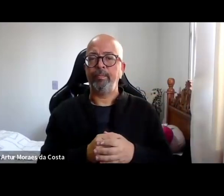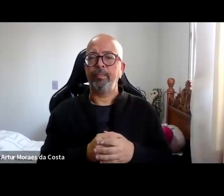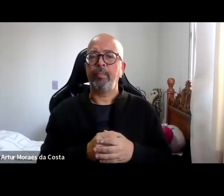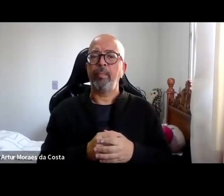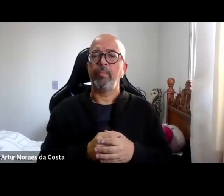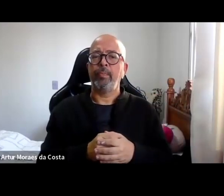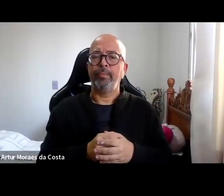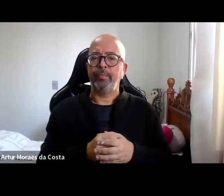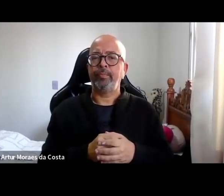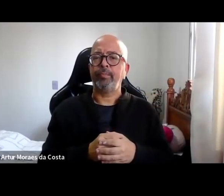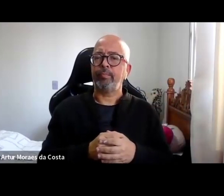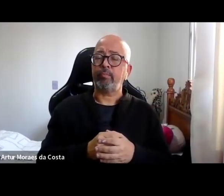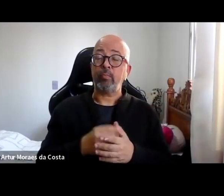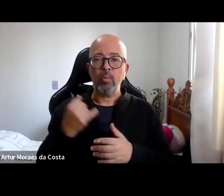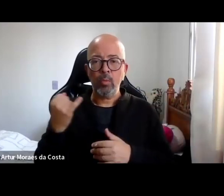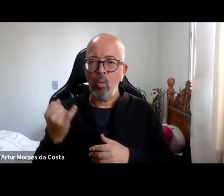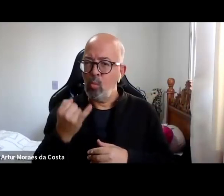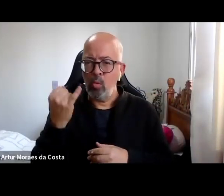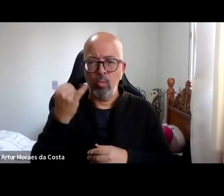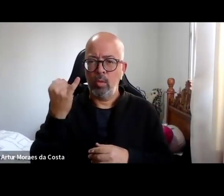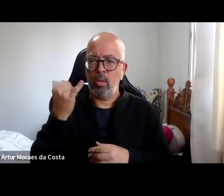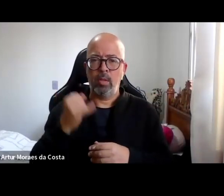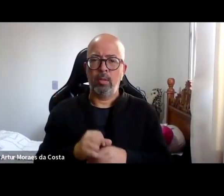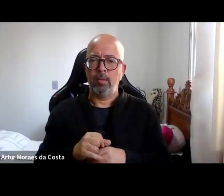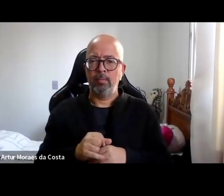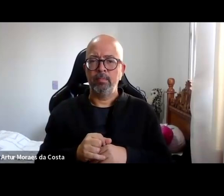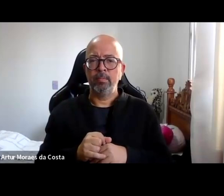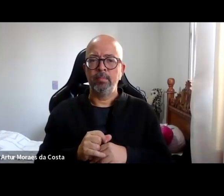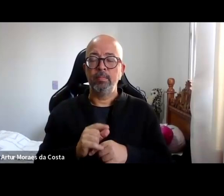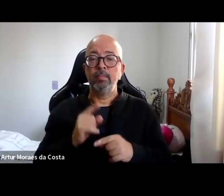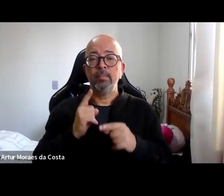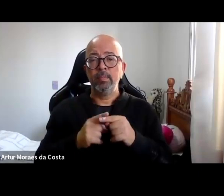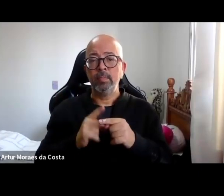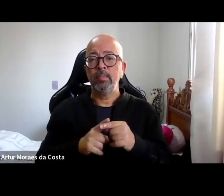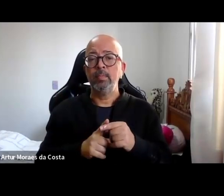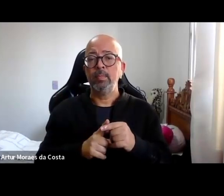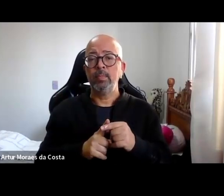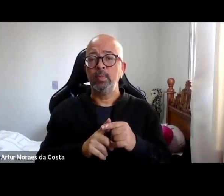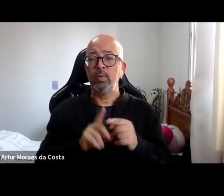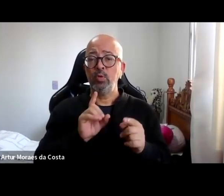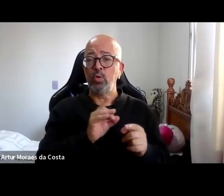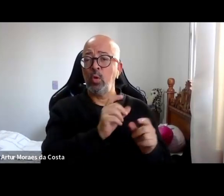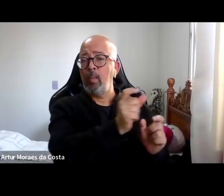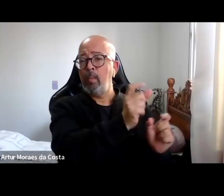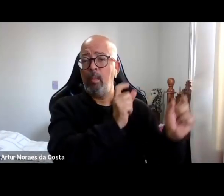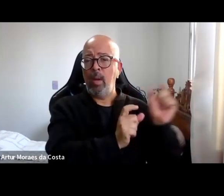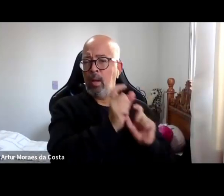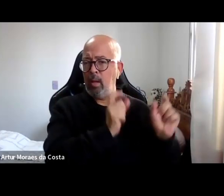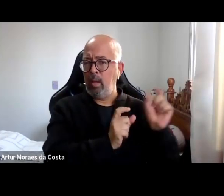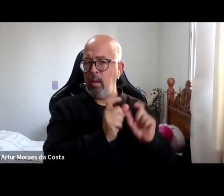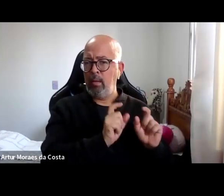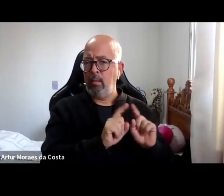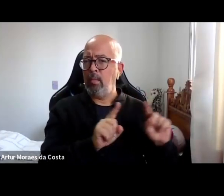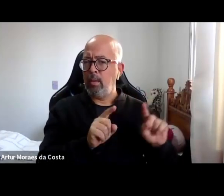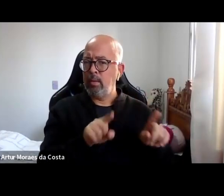tercios de la interpretación no son solo lo que se dice sino cóm se dice y el intérprete